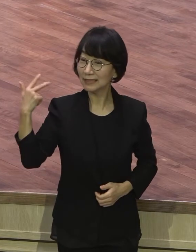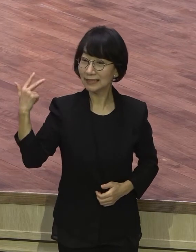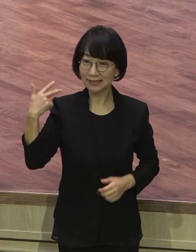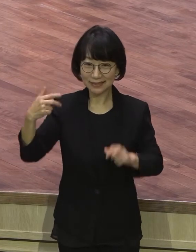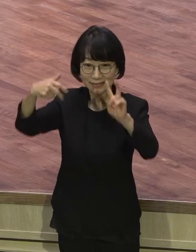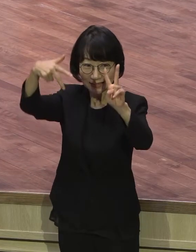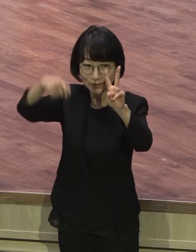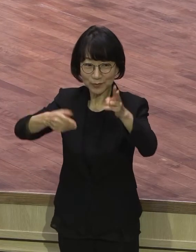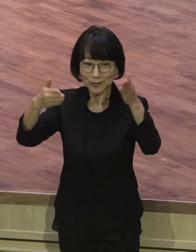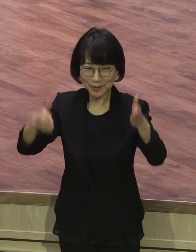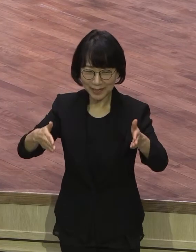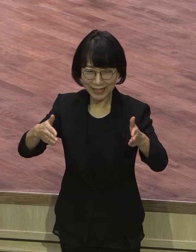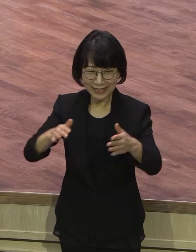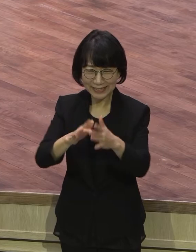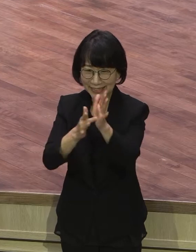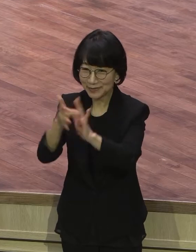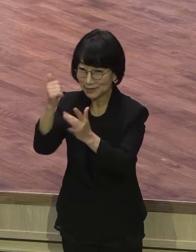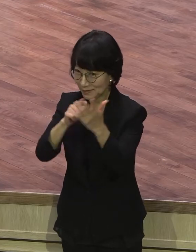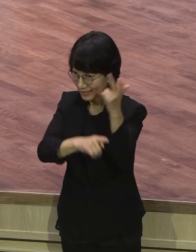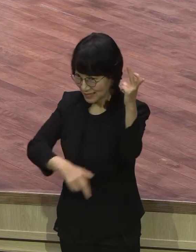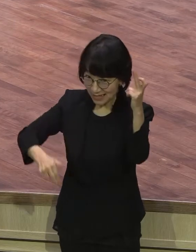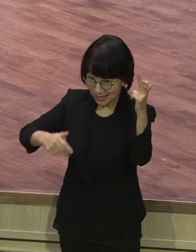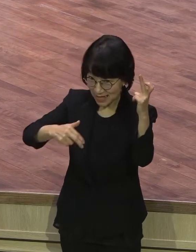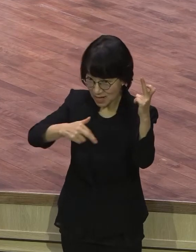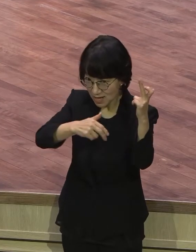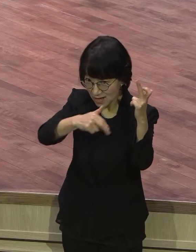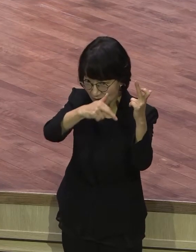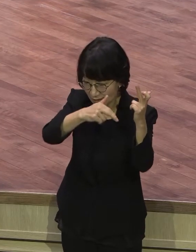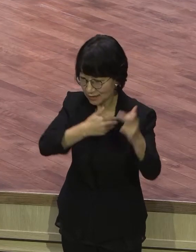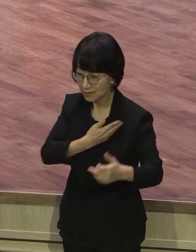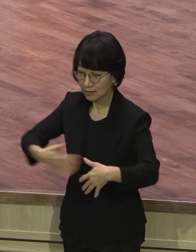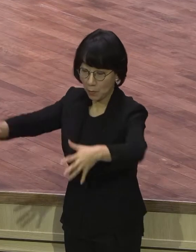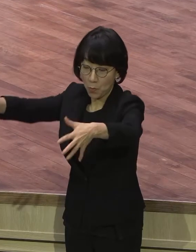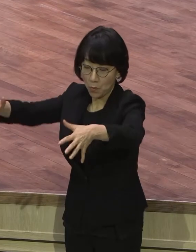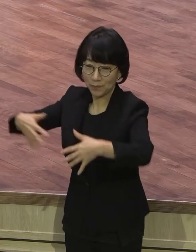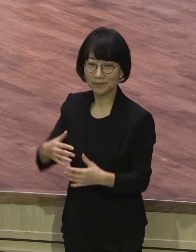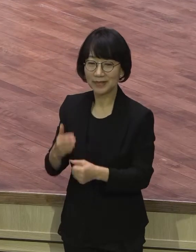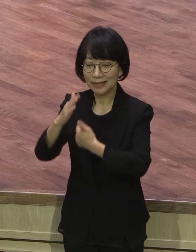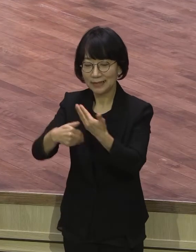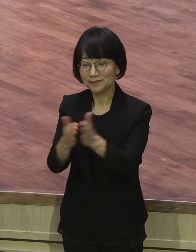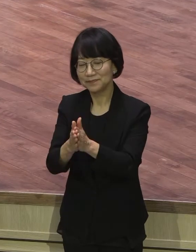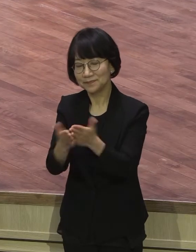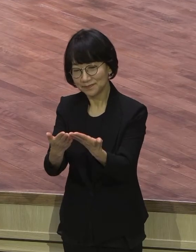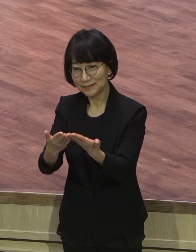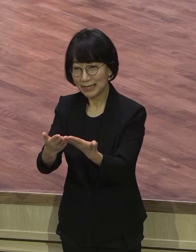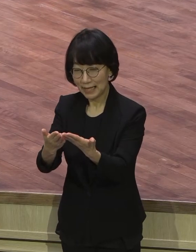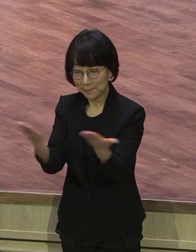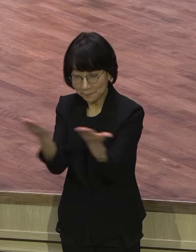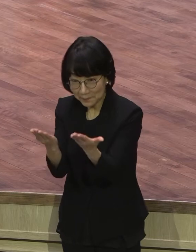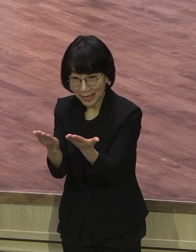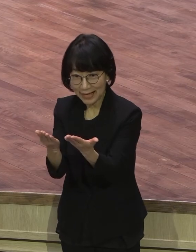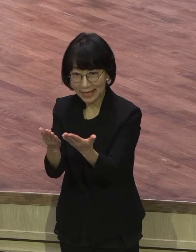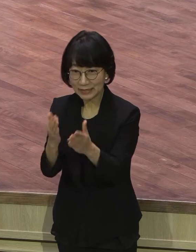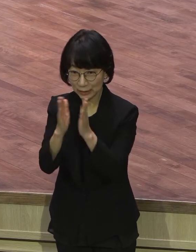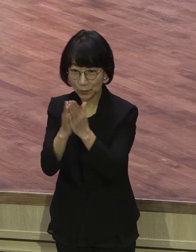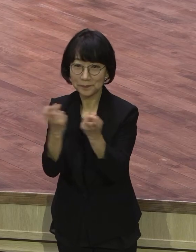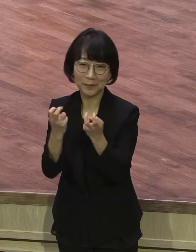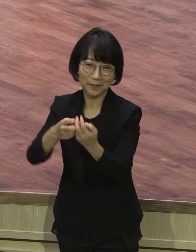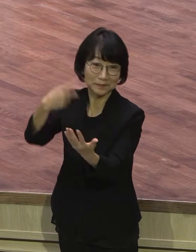산상수훈 중에서 예수님께서 가르쳐 주신 성경적 기도 원리에 대해서 우리가